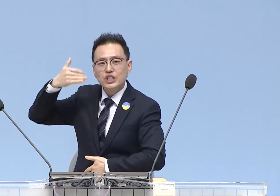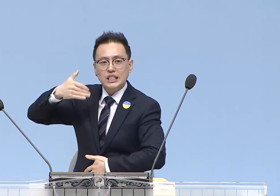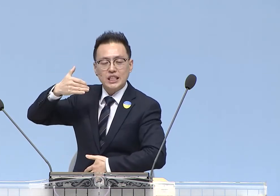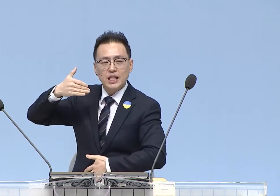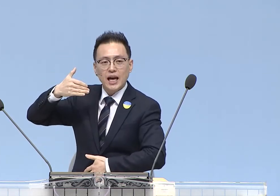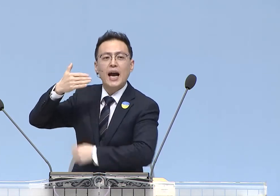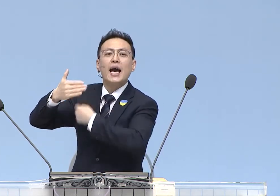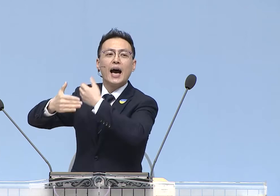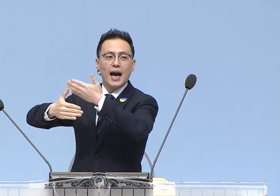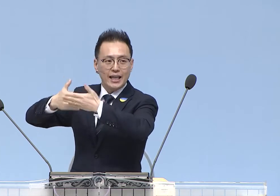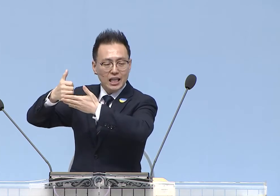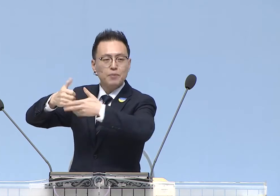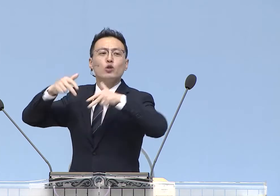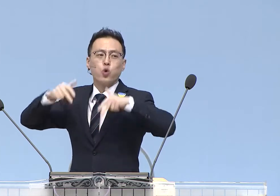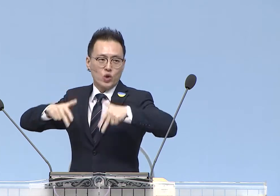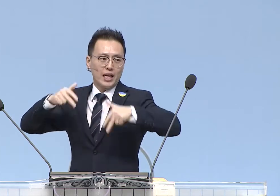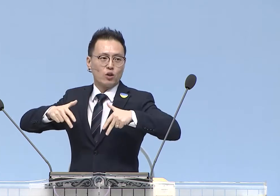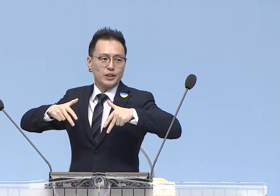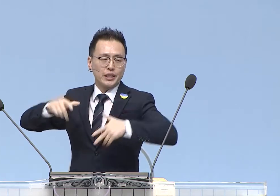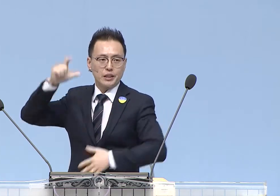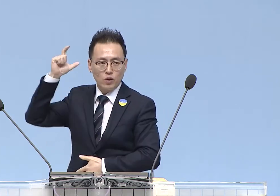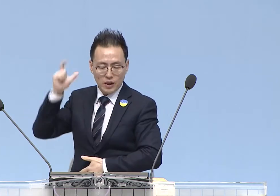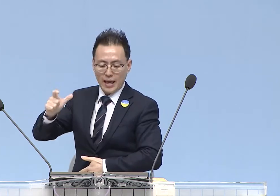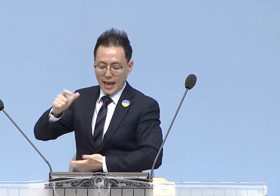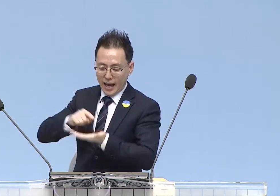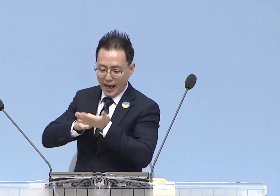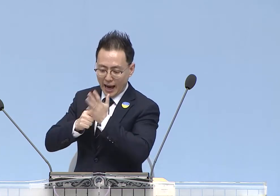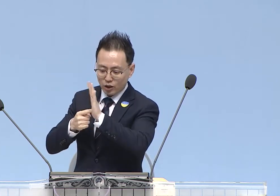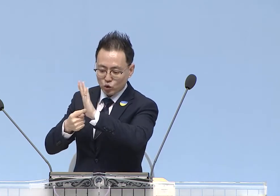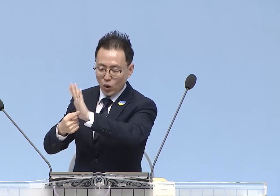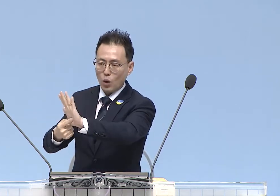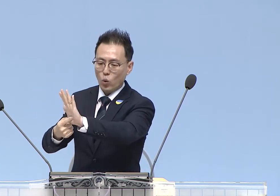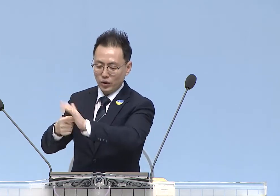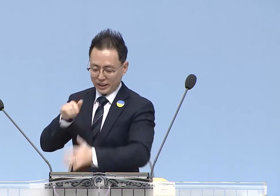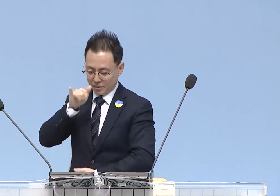누구인지 하나님의 종이라는 것에 대해서 강조하고 있습니다.